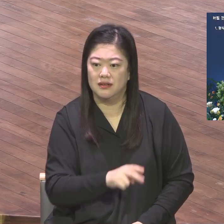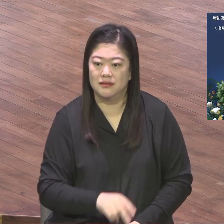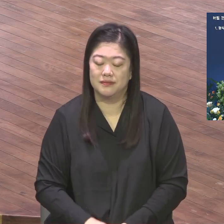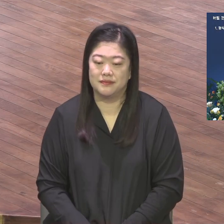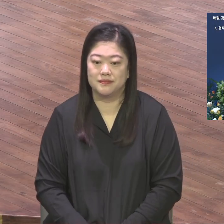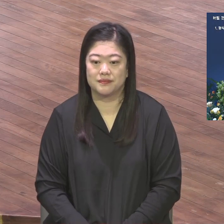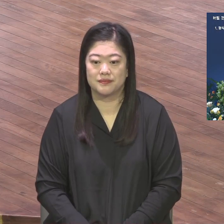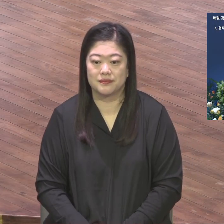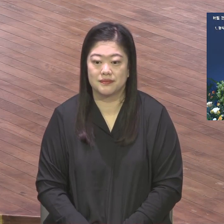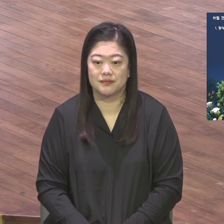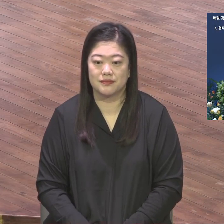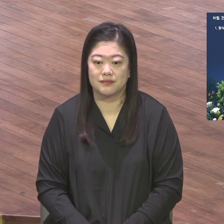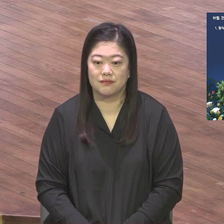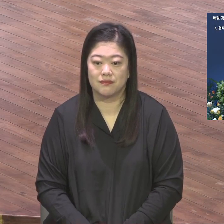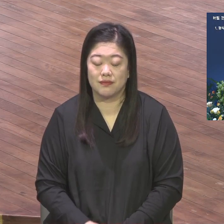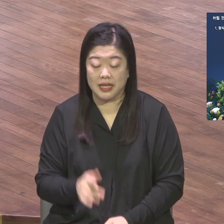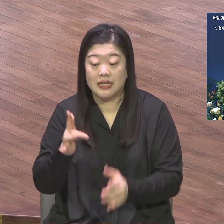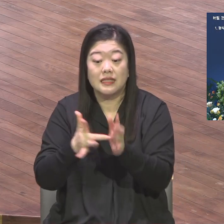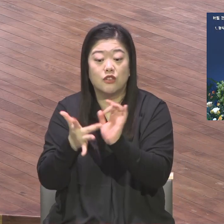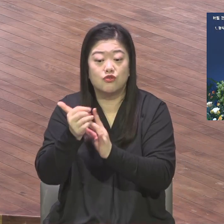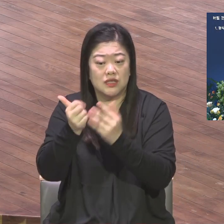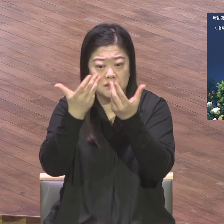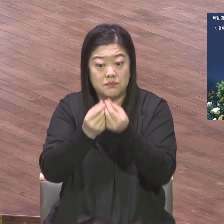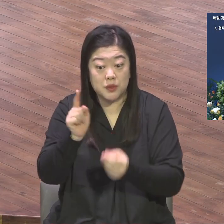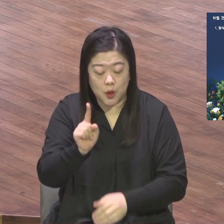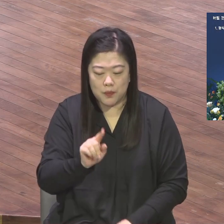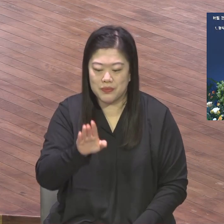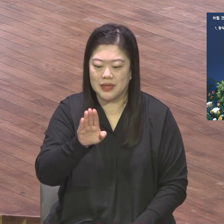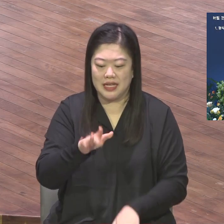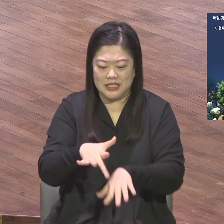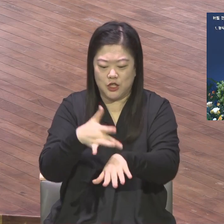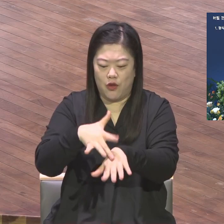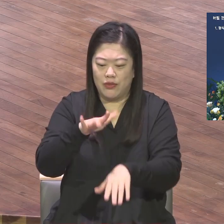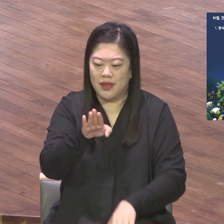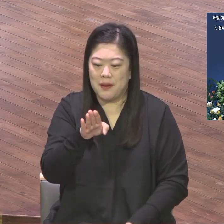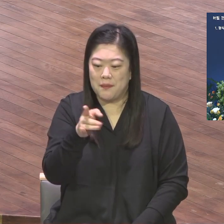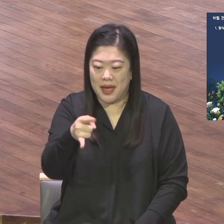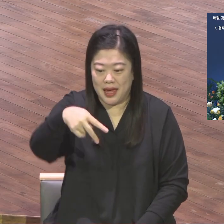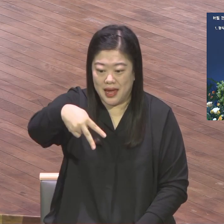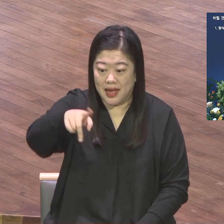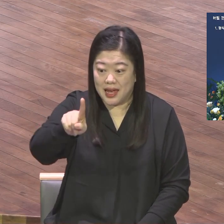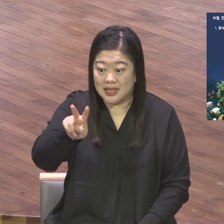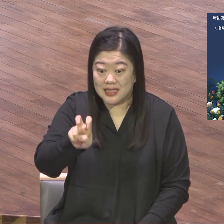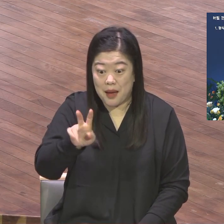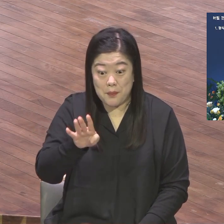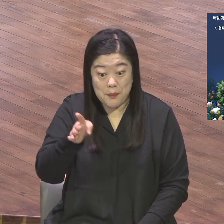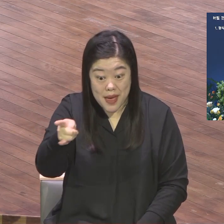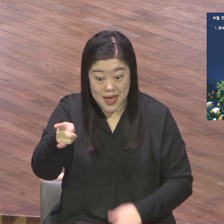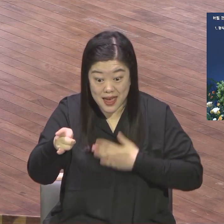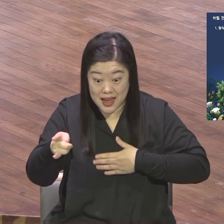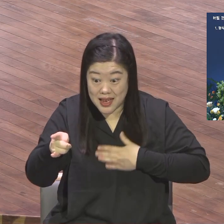예수님께서 이 말씀하신 첫 번째 비유는 생배 조각 비유예요.